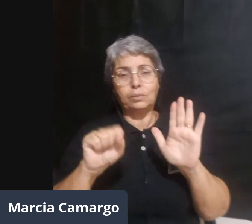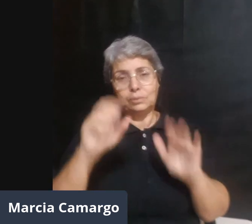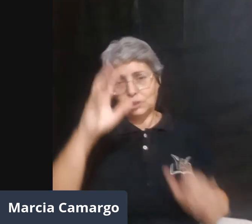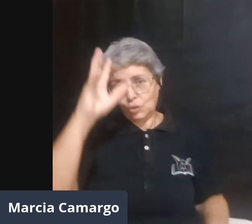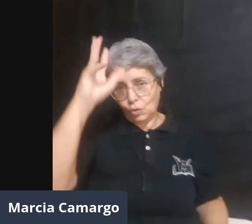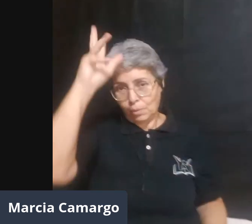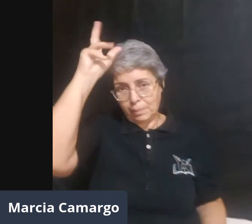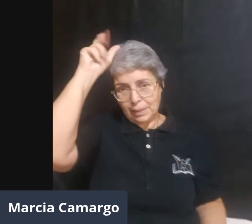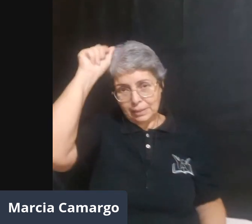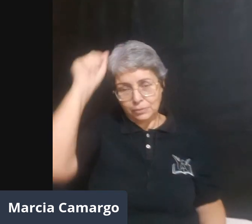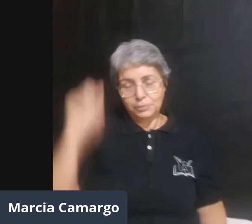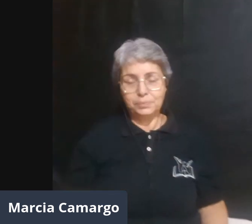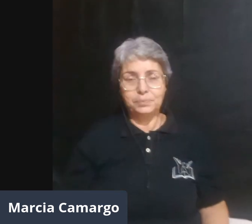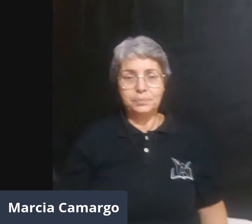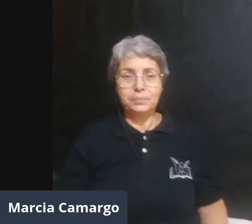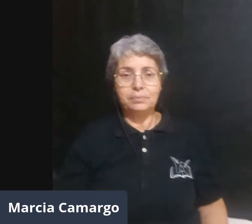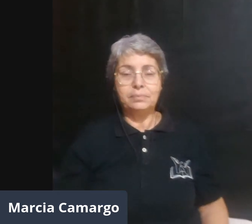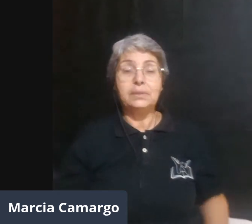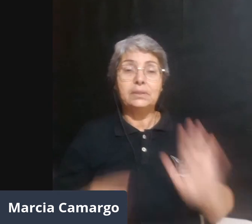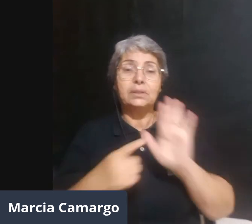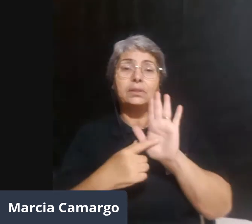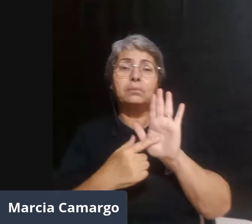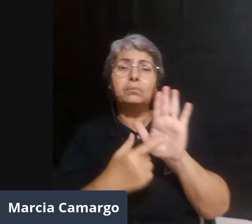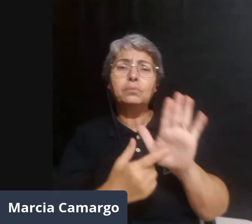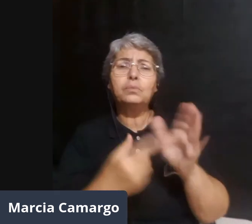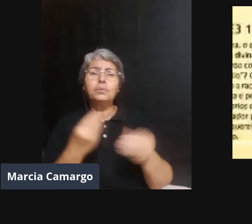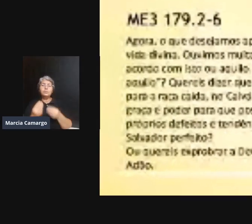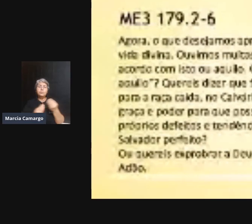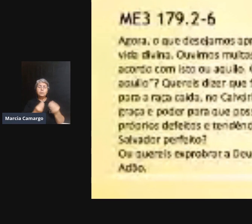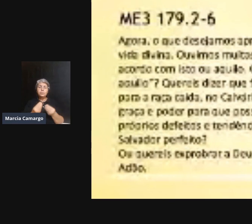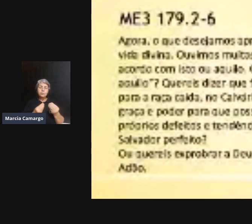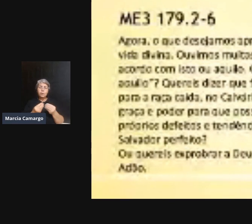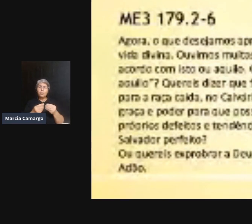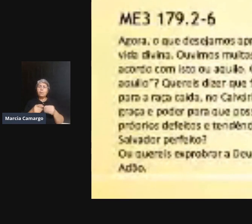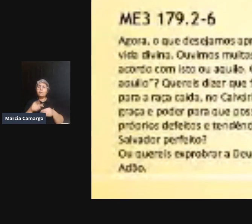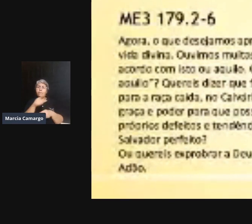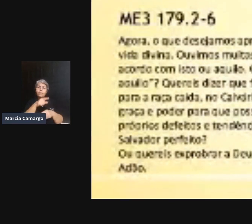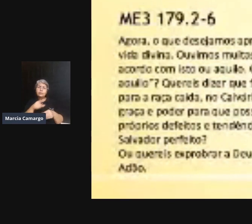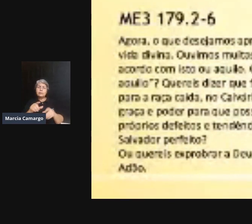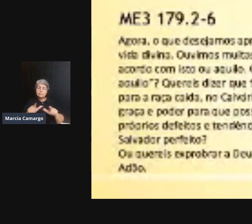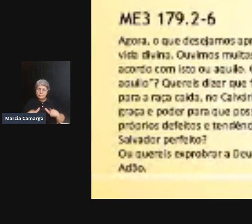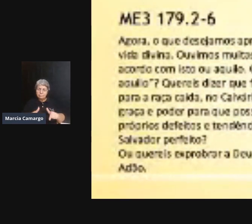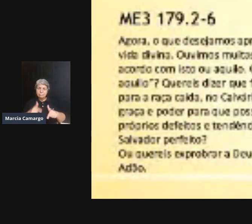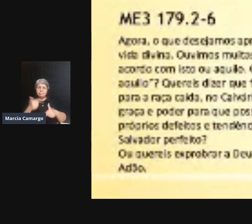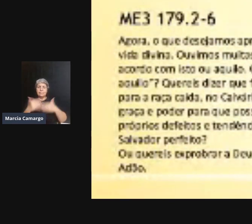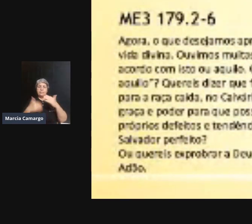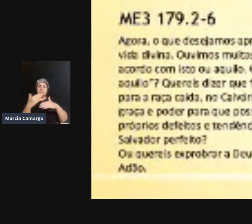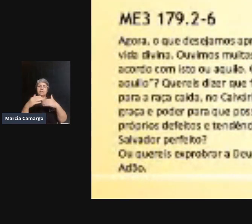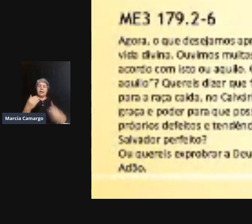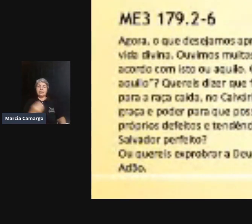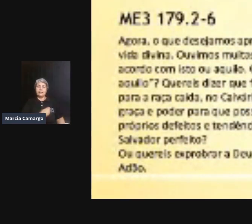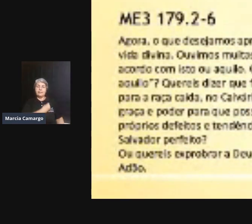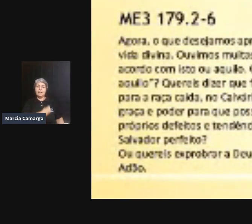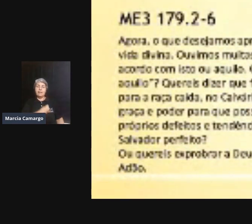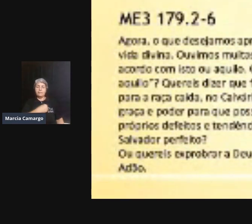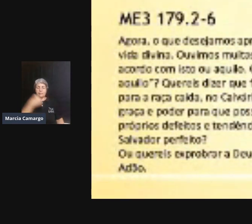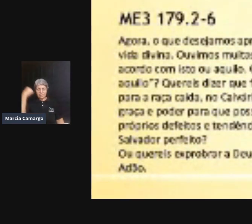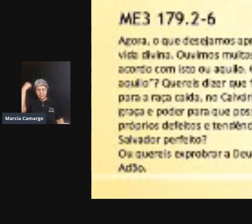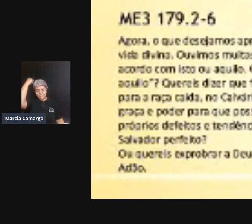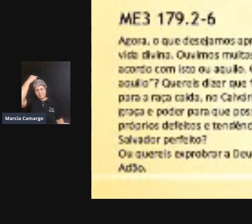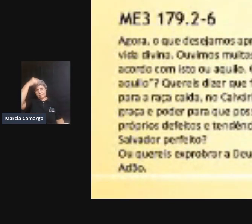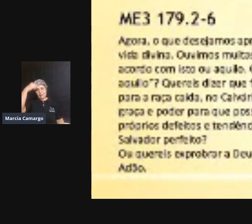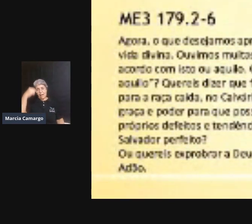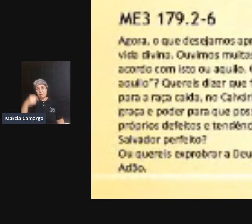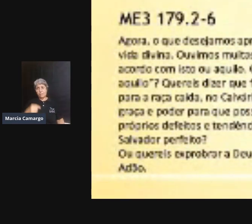Agora, o que desejamos apresentar é: como podeis avançar na vida divina? Ouvimos muitas desculpas. Não posso